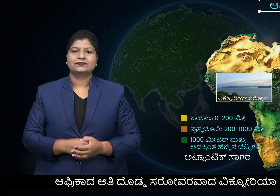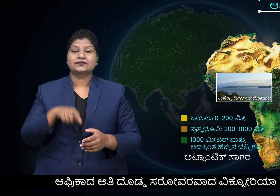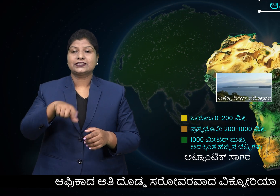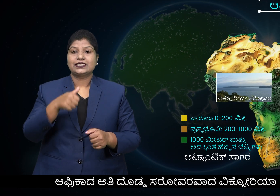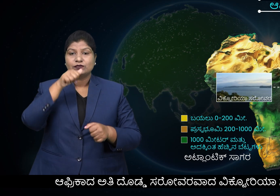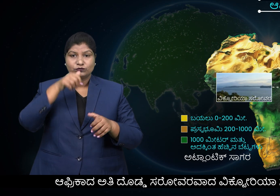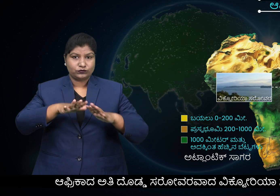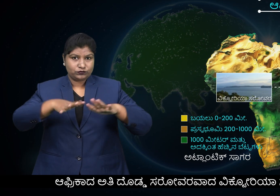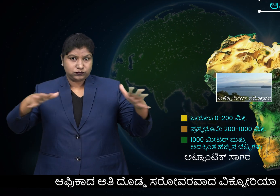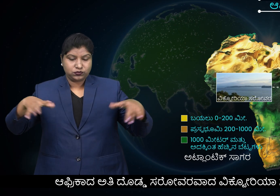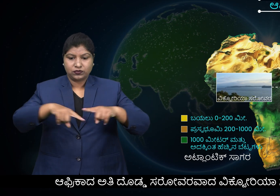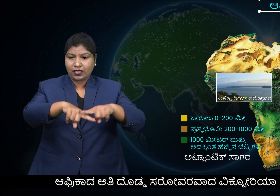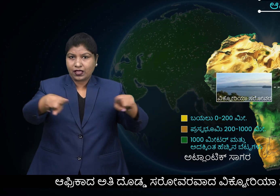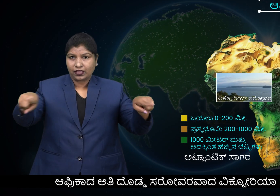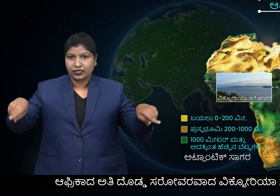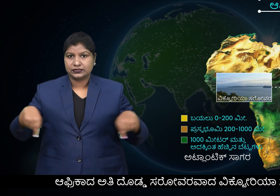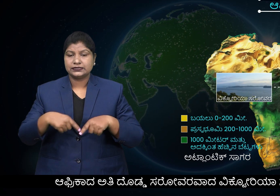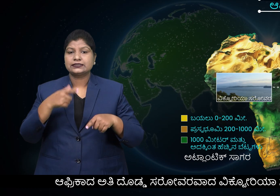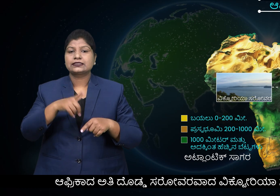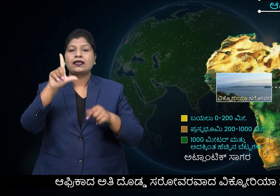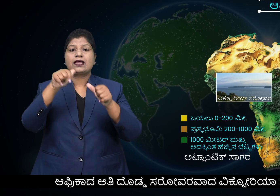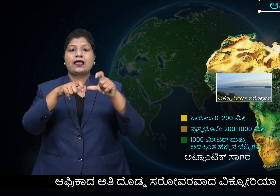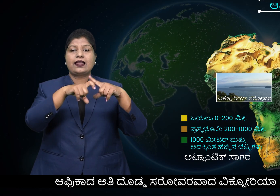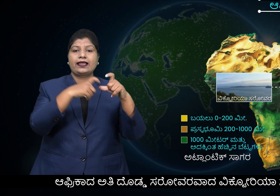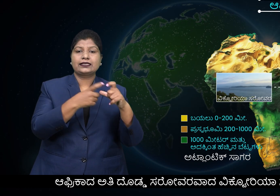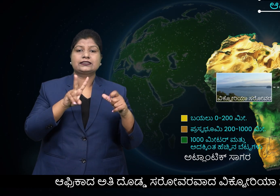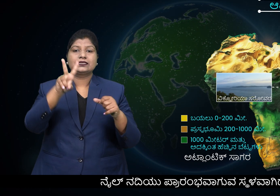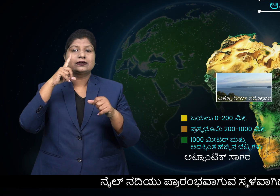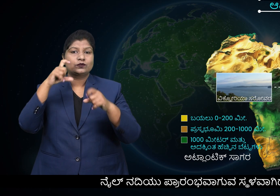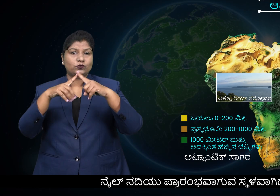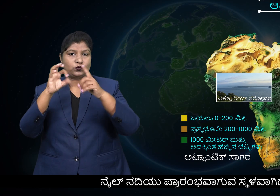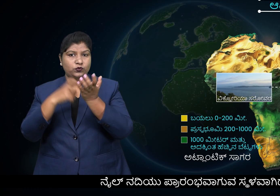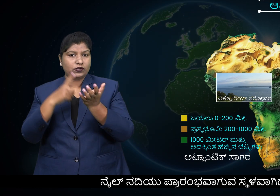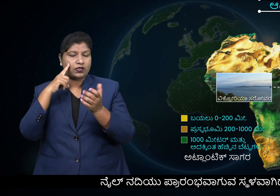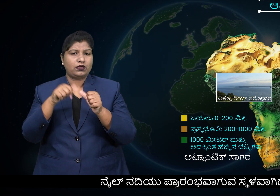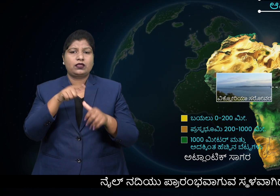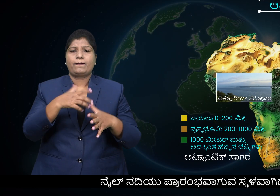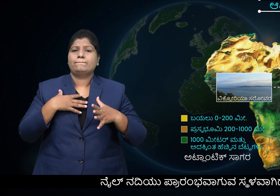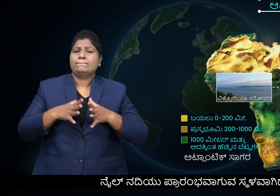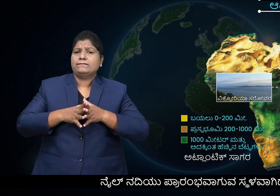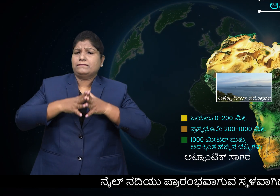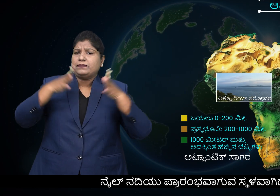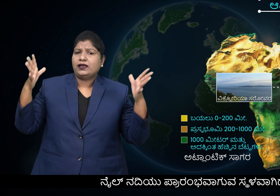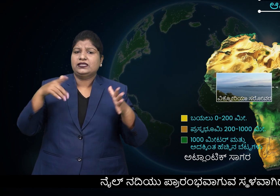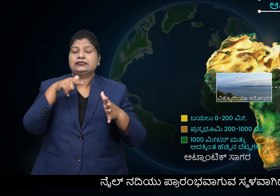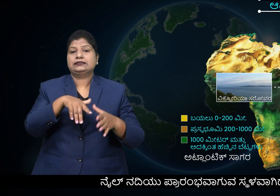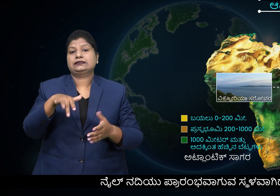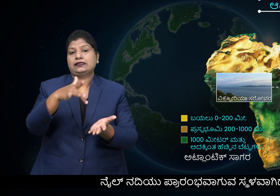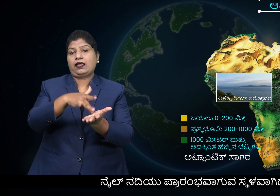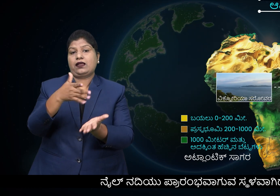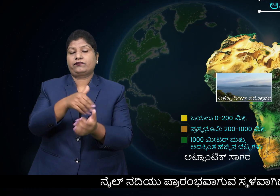ಆಫ್ರಿಕಾದ ಅತಿದೊಡ್ಡ ಸರೋವರವಾದ ವಿಕ್ಟೋರಿಯಾ ಸರೋವರವು ನೈಲ್ ನದಿಯು ಪ್ರಾರಂಭವಾಗುವ